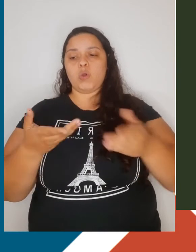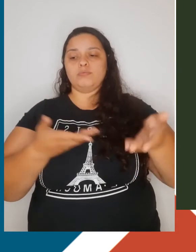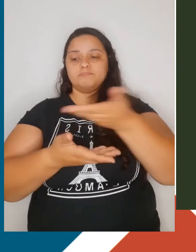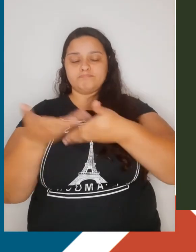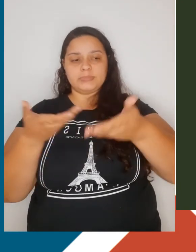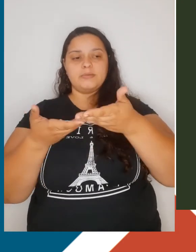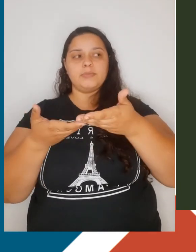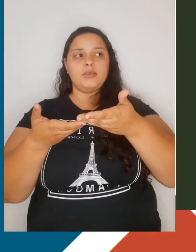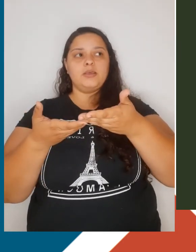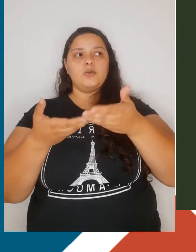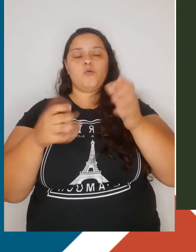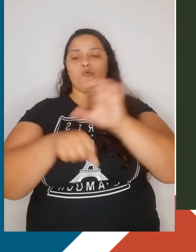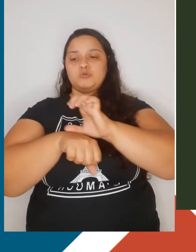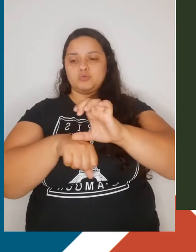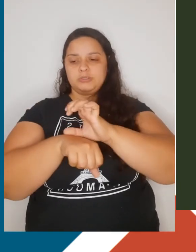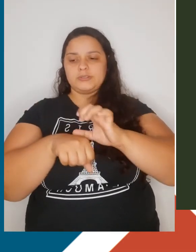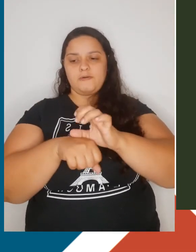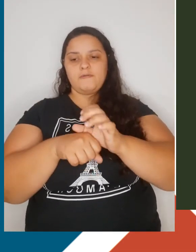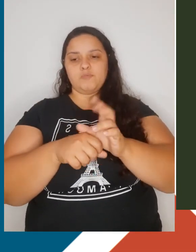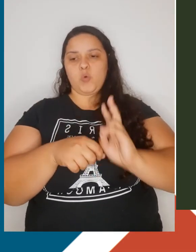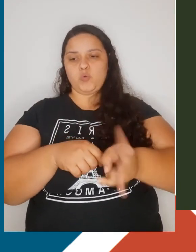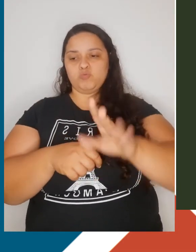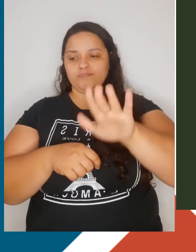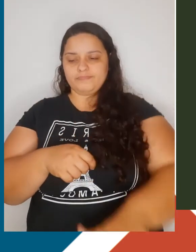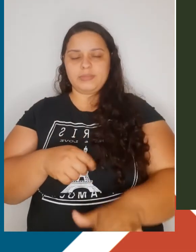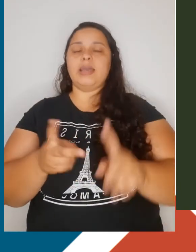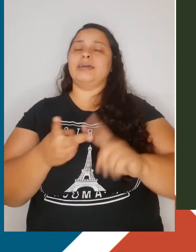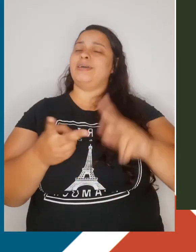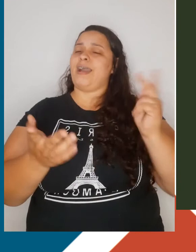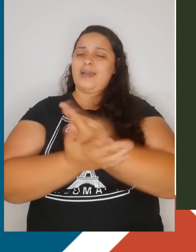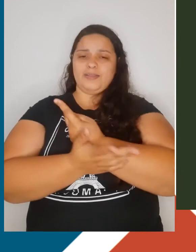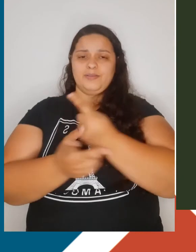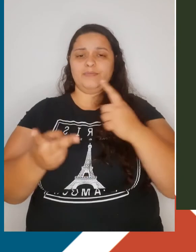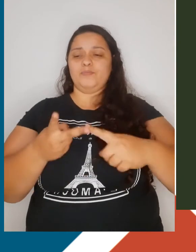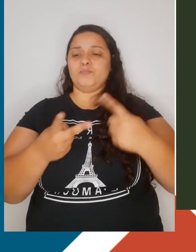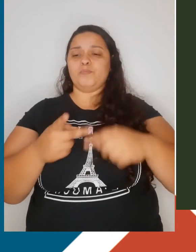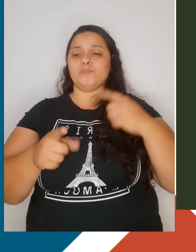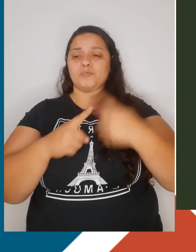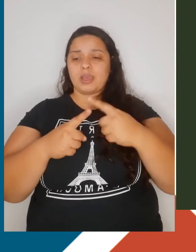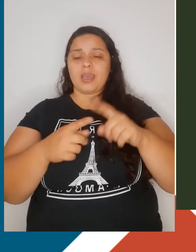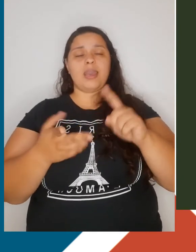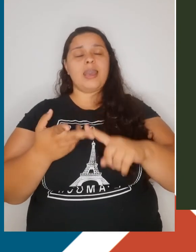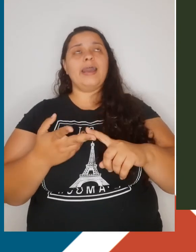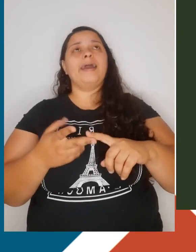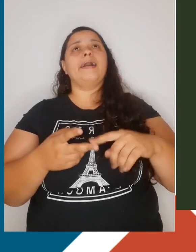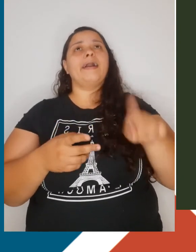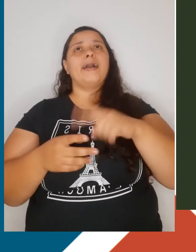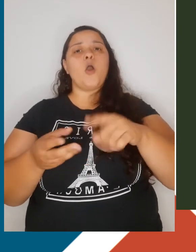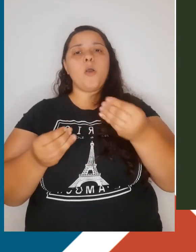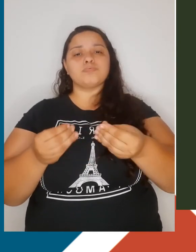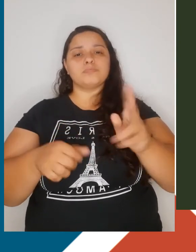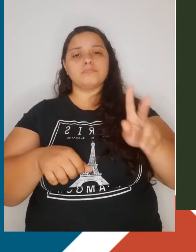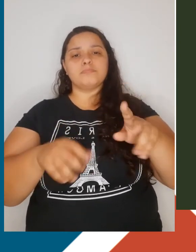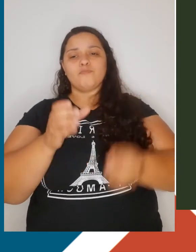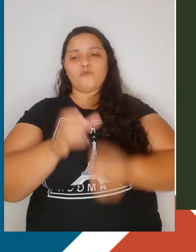libertos formaram regimes constitucionais estáveis. Essa alternativa também está incorreta. A formação